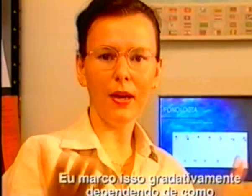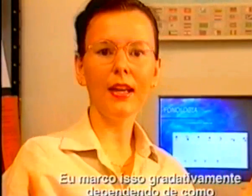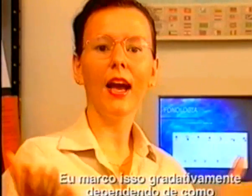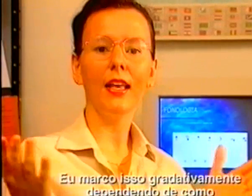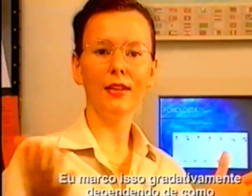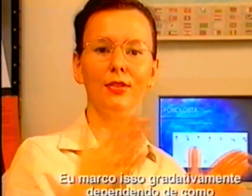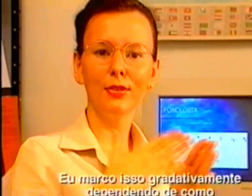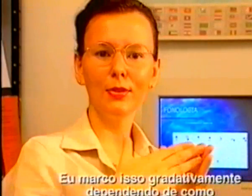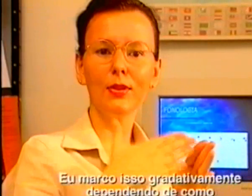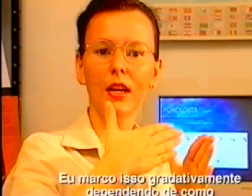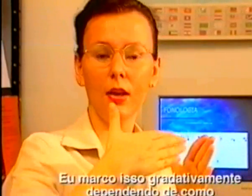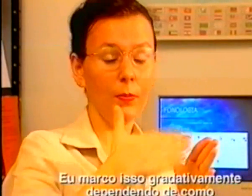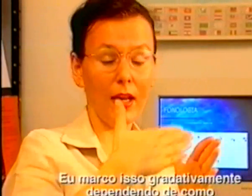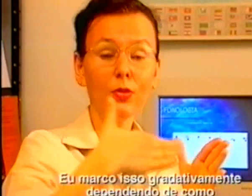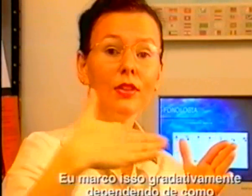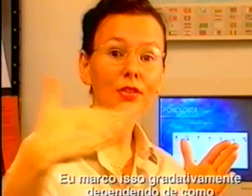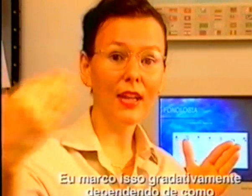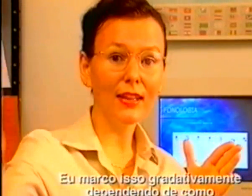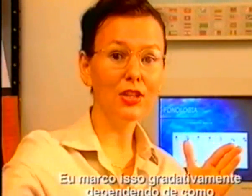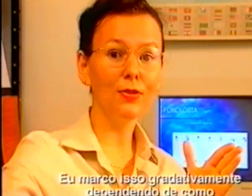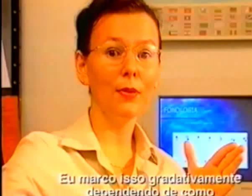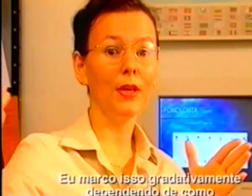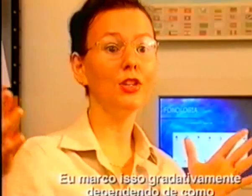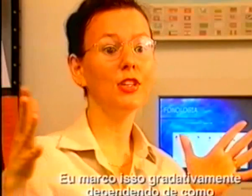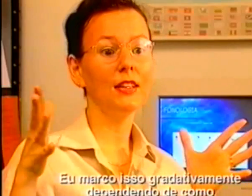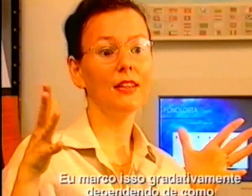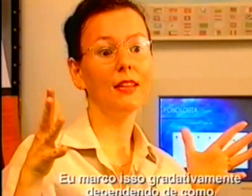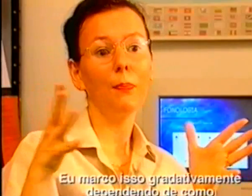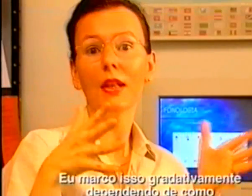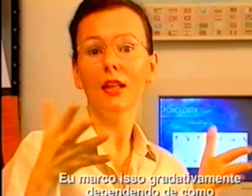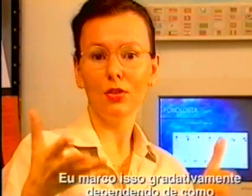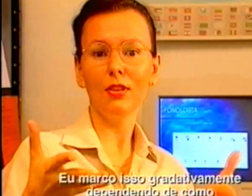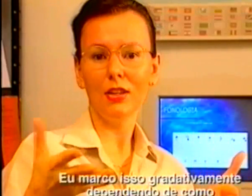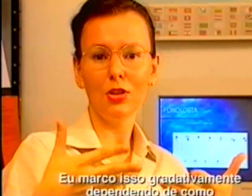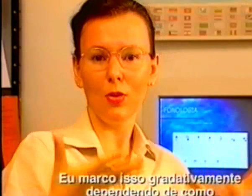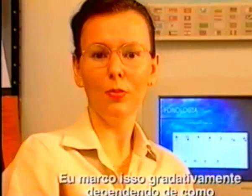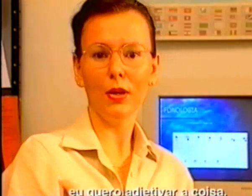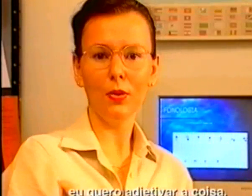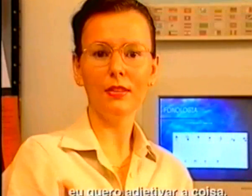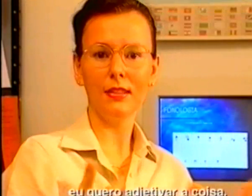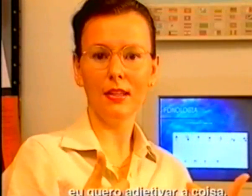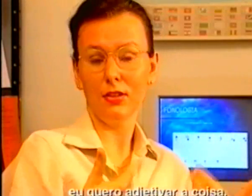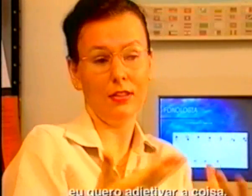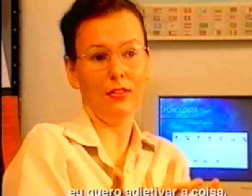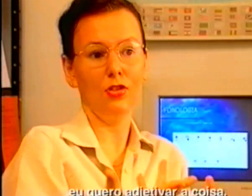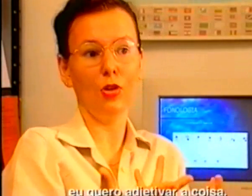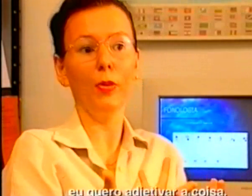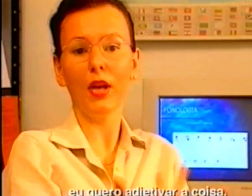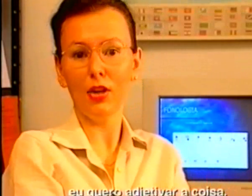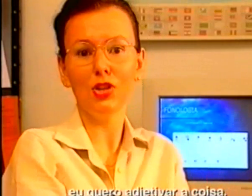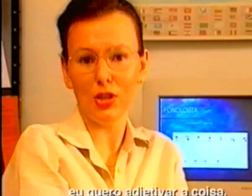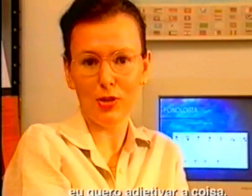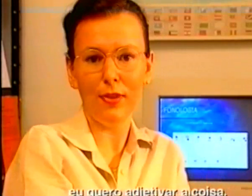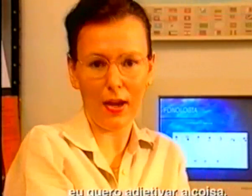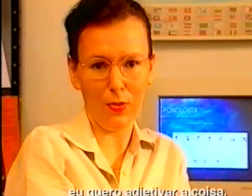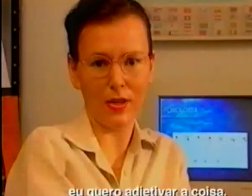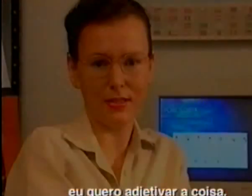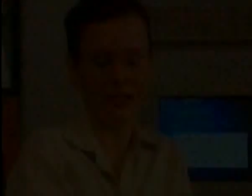que marcar isso, eu marco isso gradativamente, dependendo de como eu quero adjetivar a